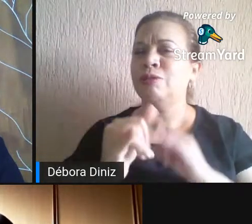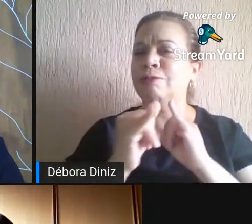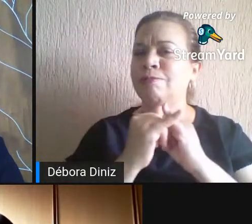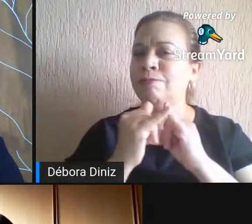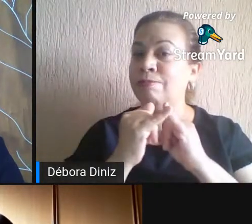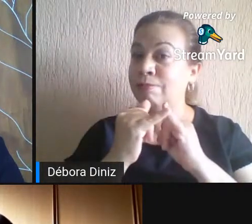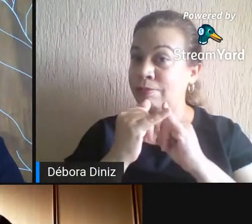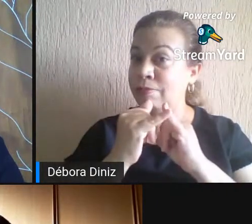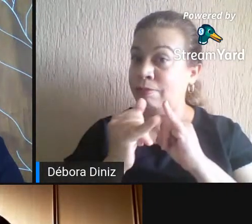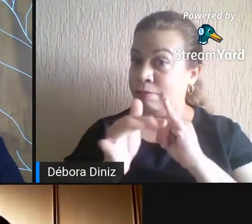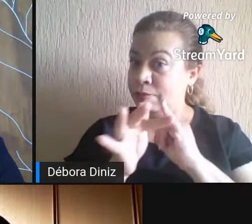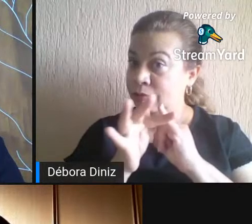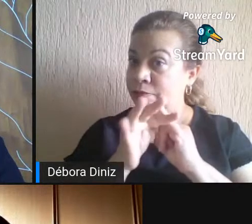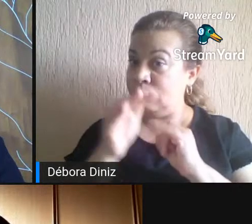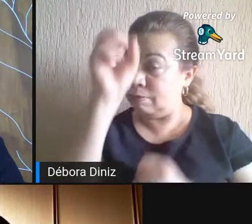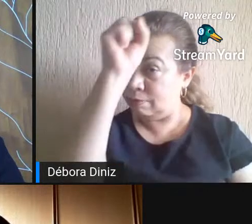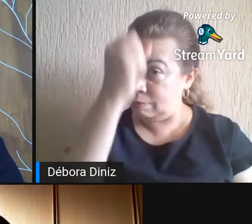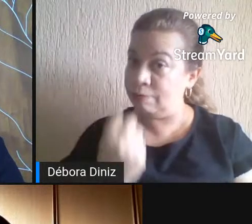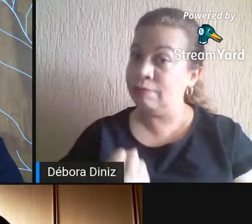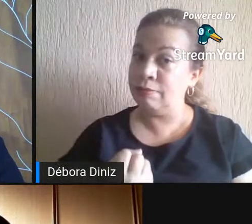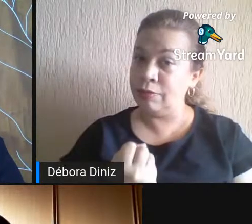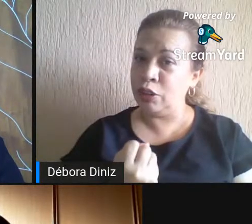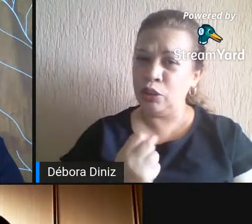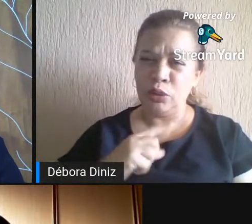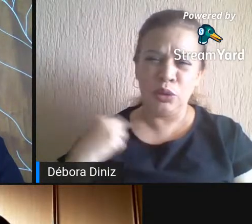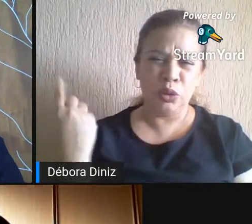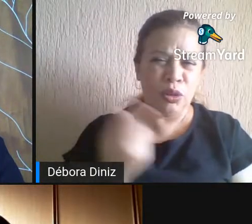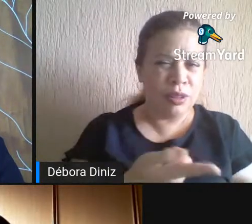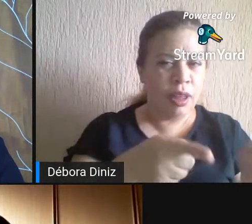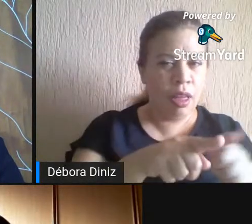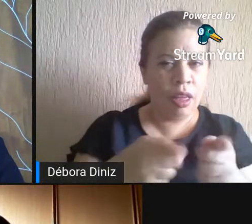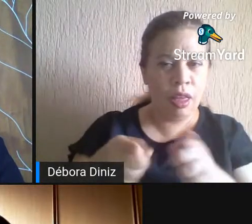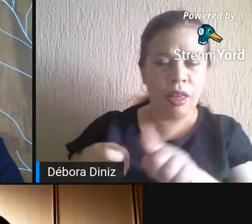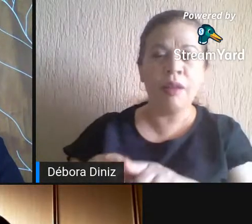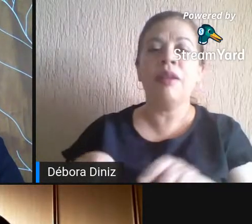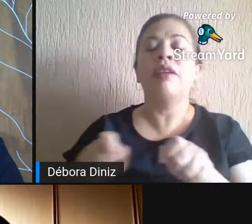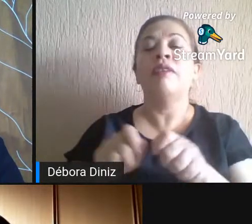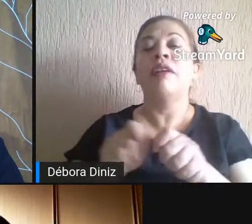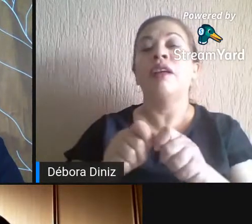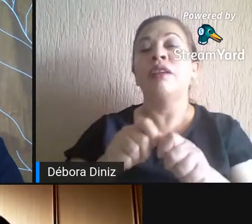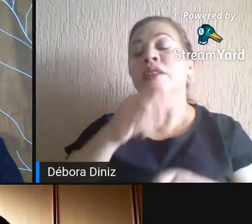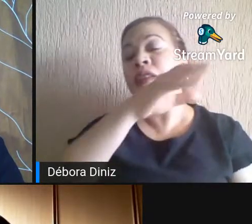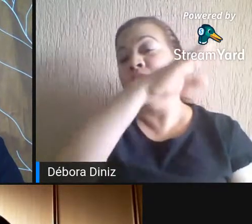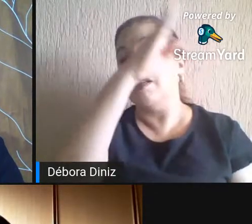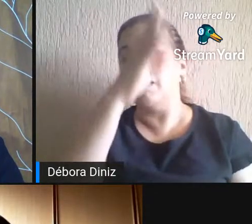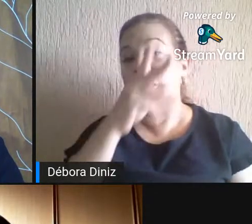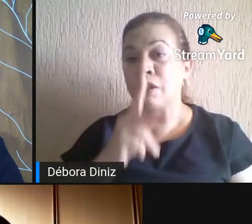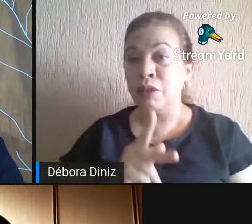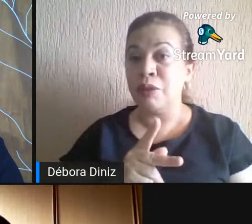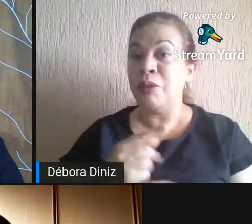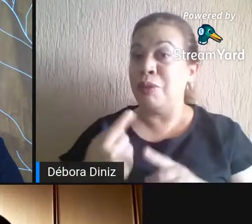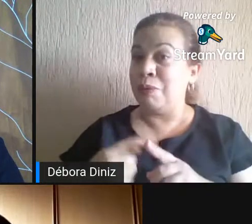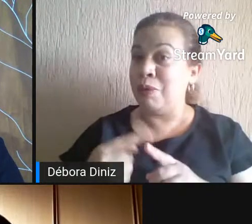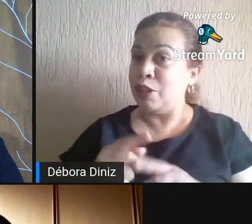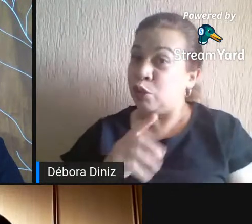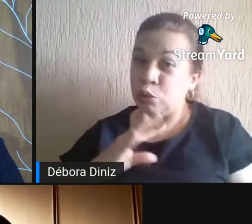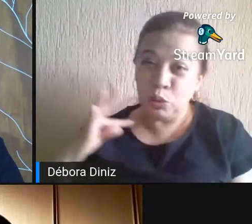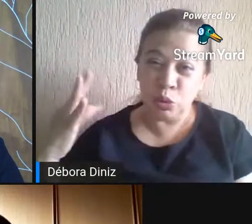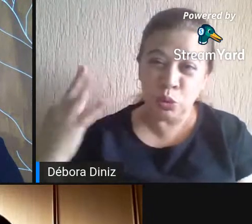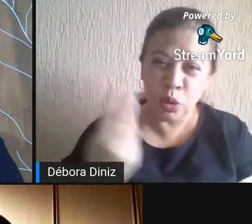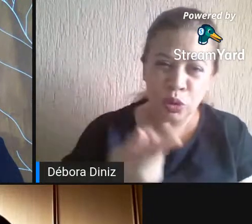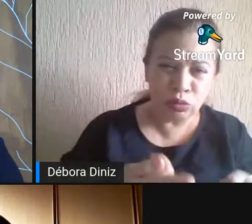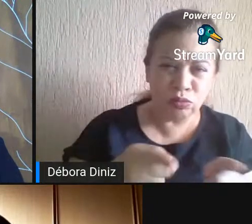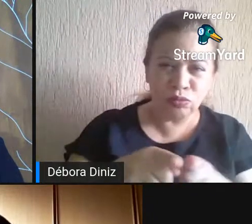Sergipe, todos os que se unem para fazer o PROFEPT, porque o PROFEPT é feito por muitas mãos. Então, eu